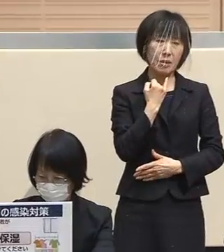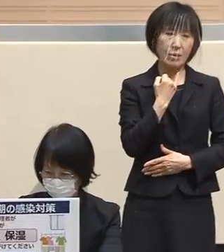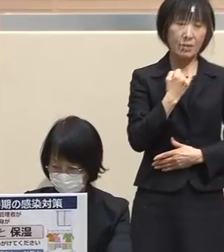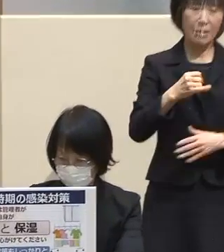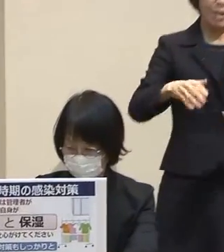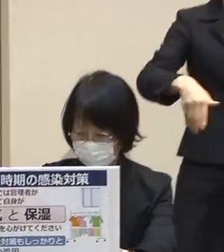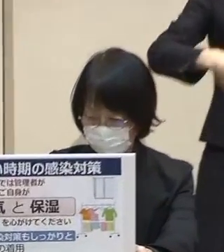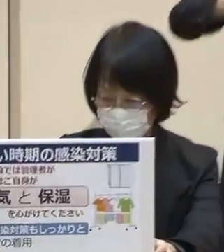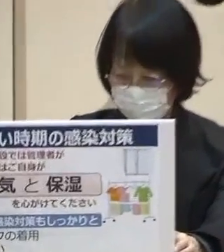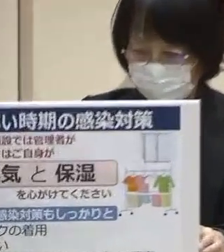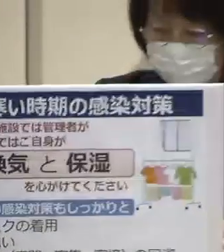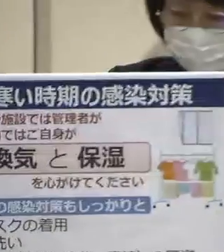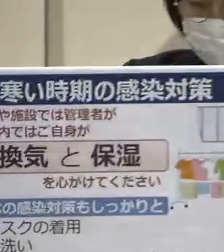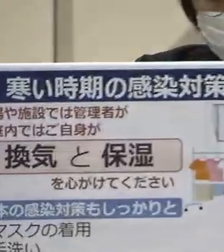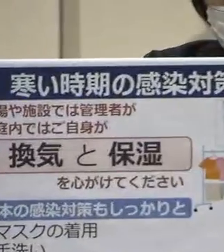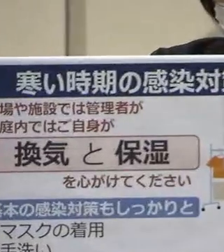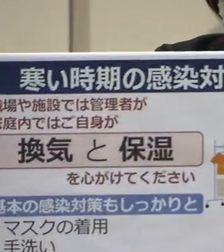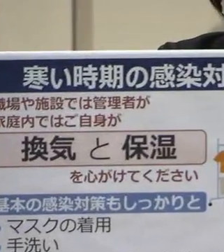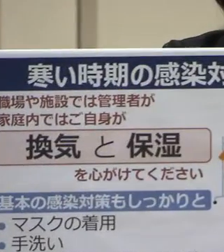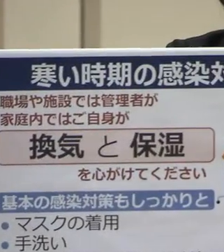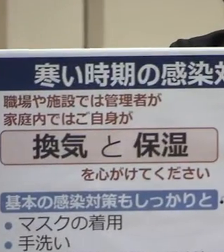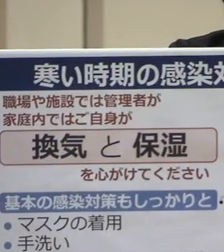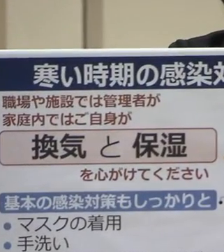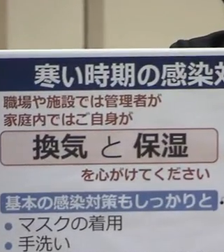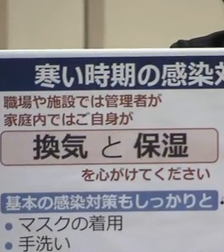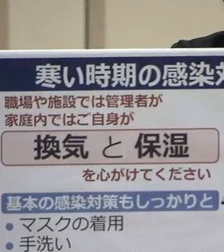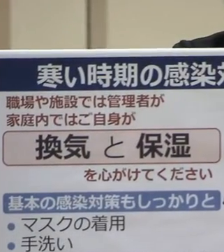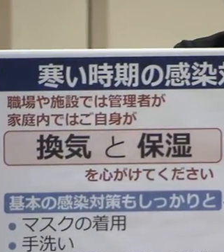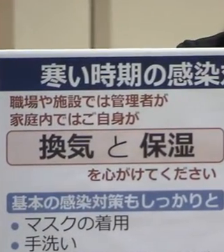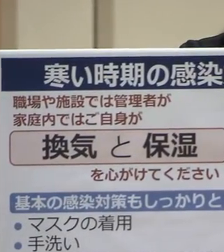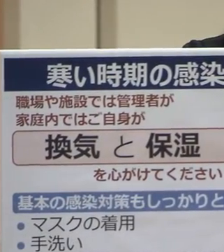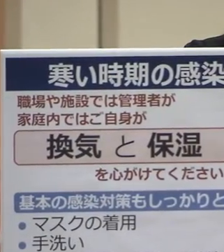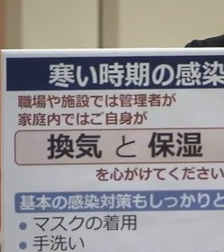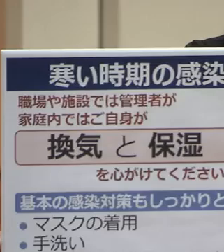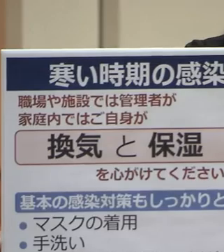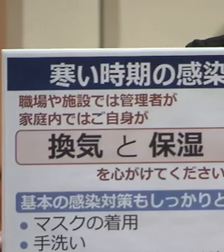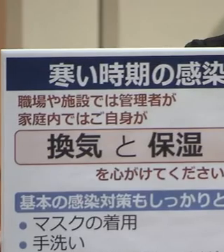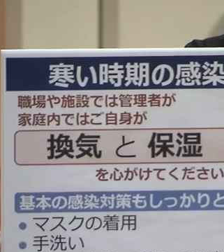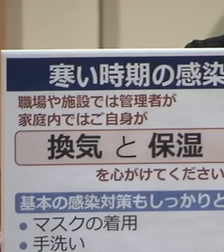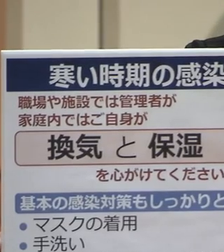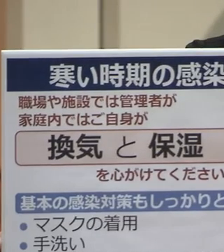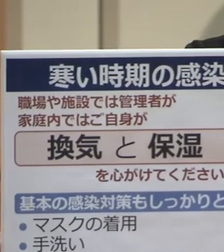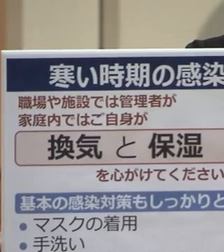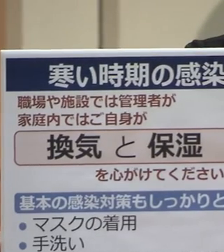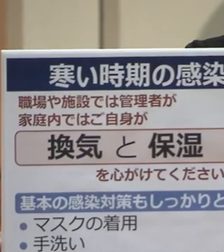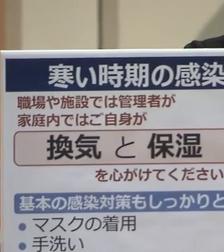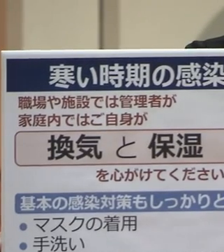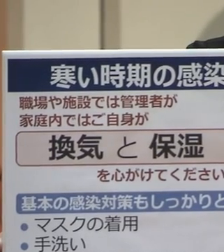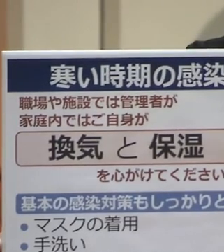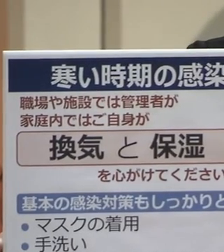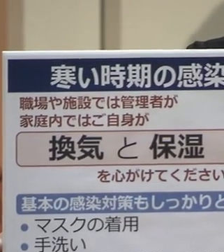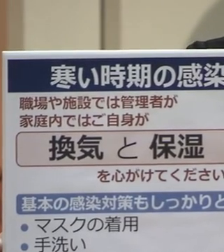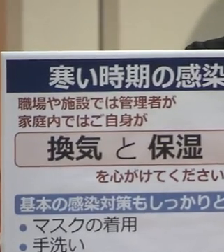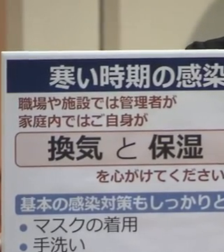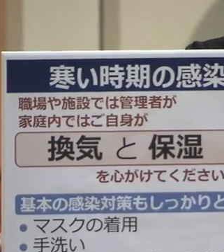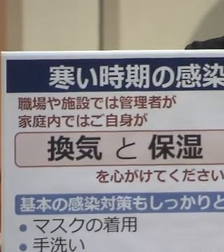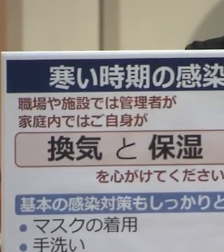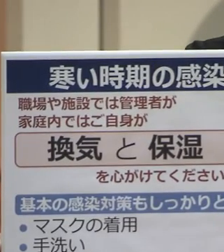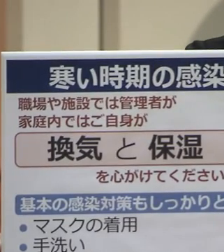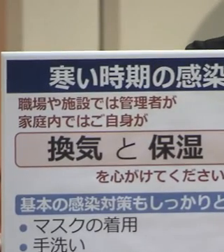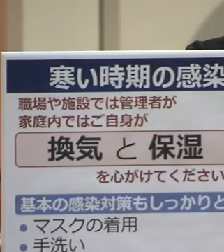かい空気は上側から外に出て、冷たい空気は下側から中に入って空気が循環いた